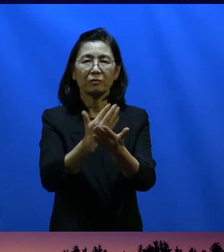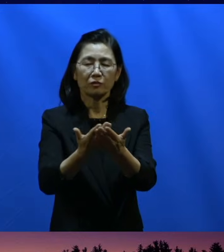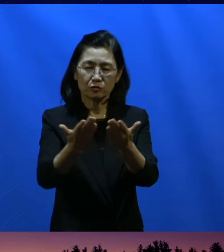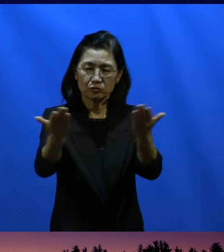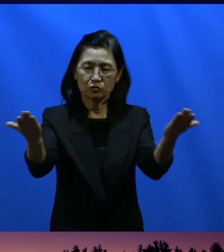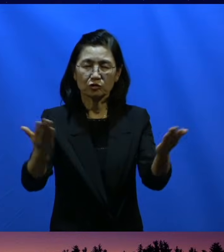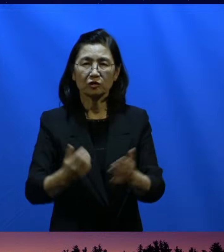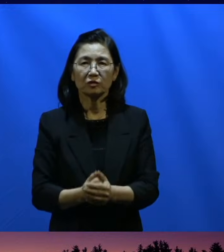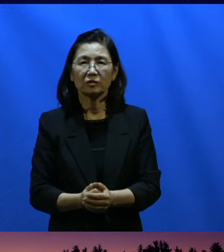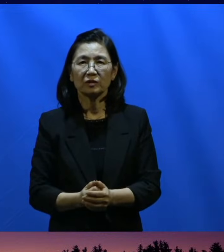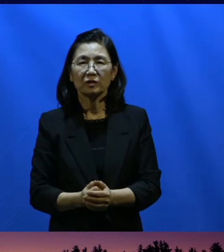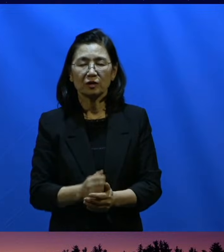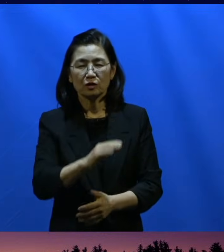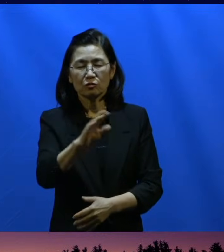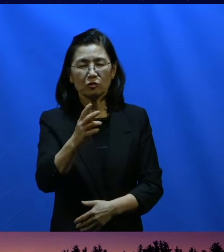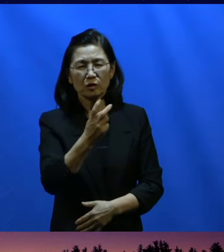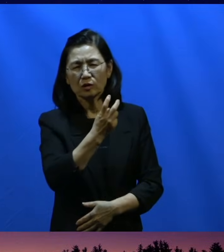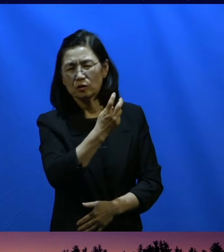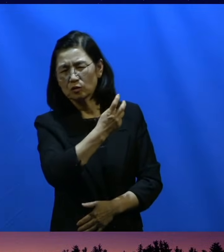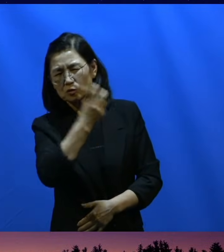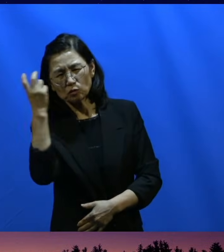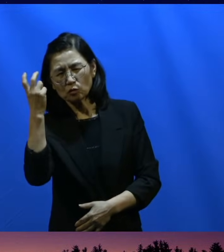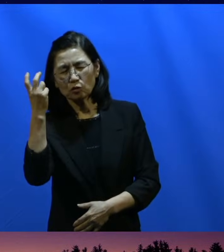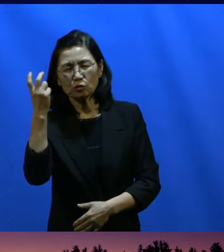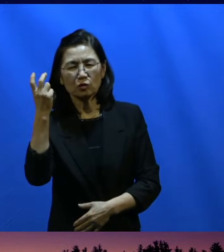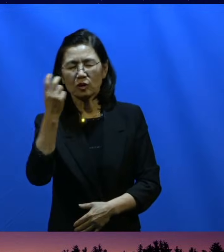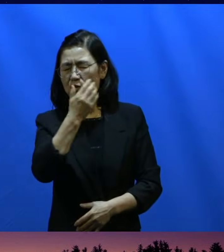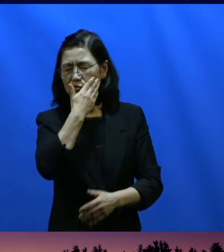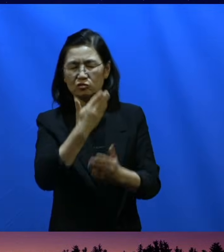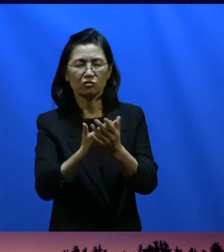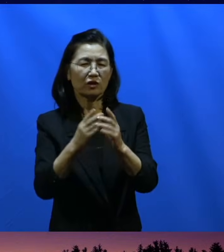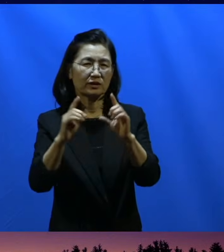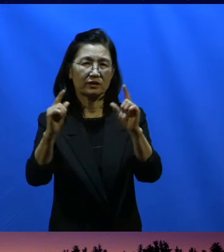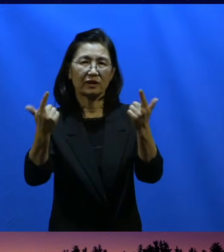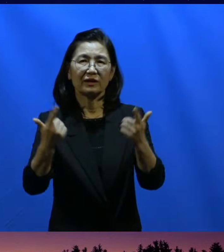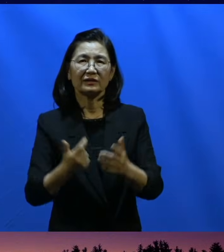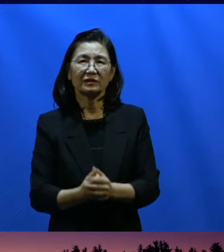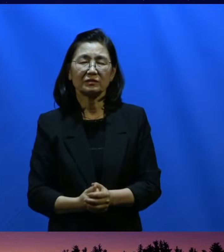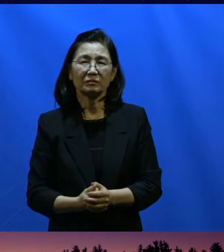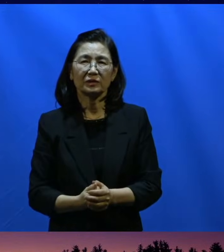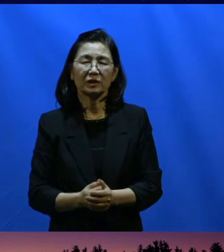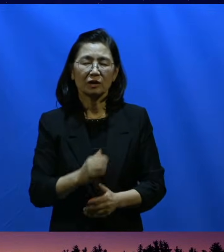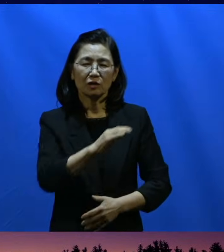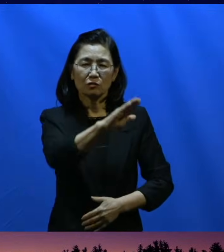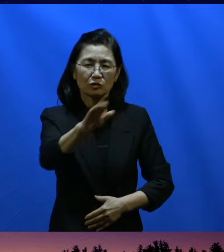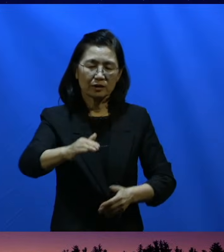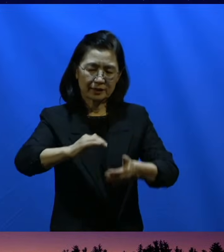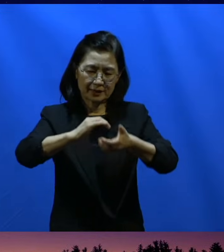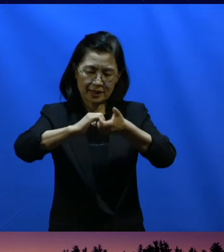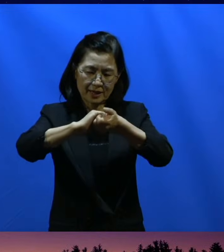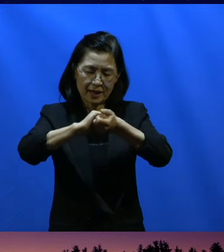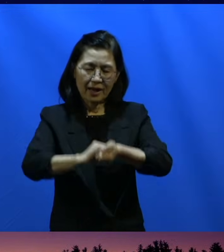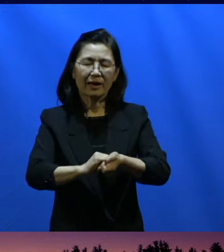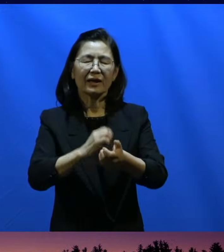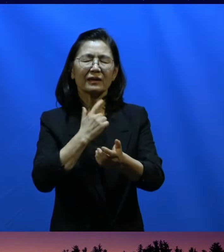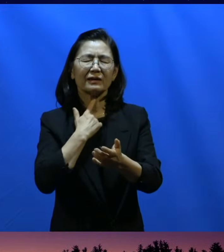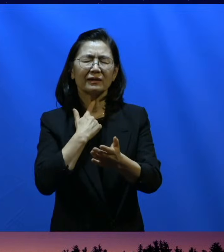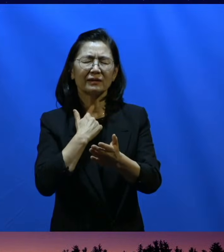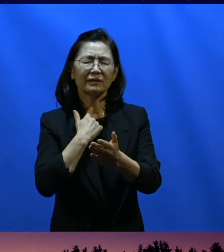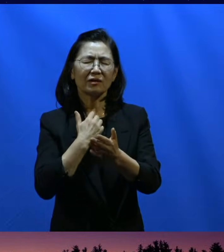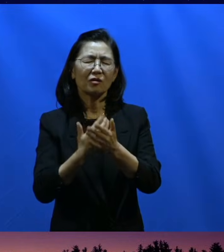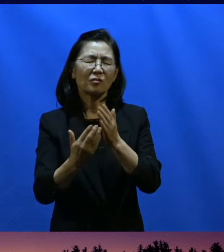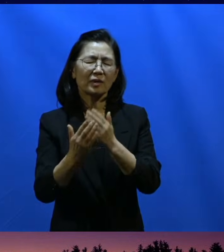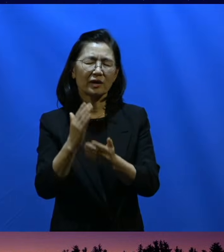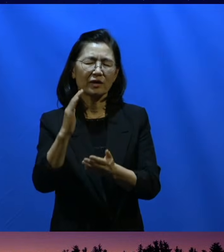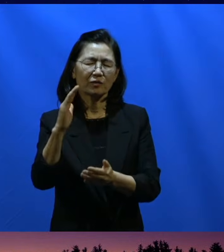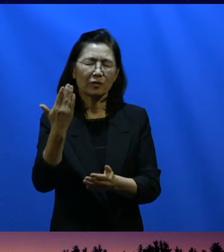우리의 똑똑함과 우리의 잘남으로 살아갈 수 있는 인생이 아닙니다. 우리는 절대적 한계를 느낄 수밖에 없습니다. 그분의